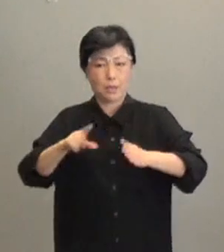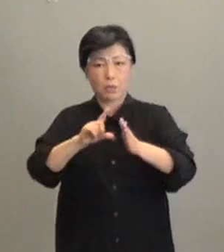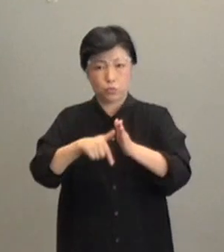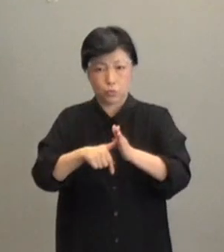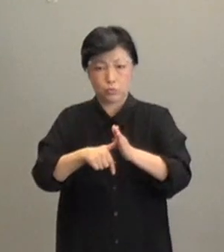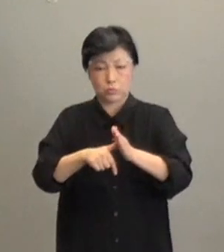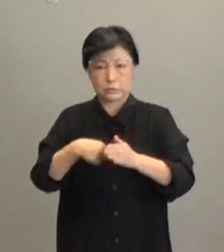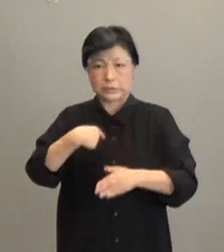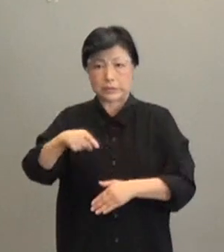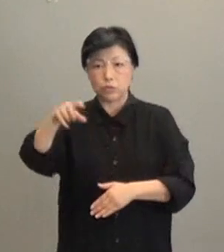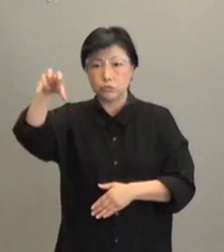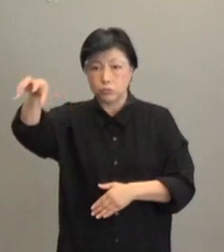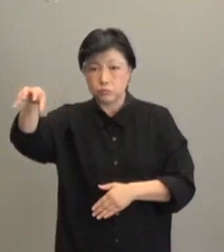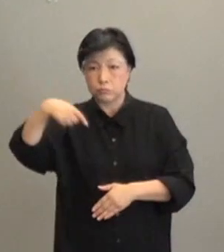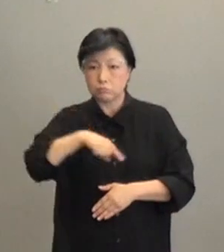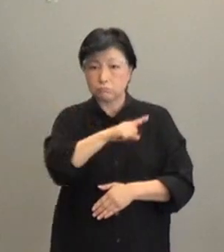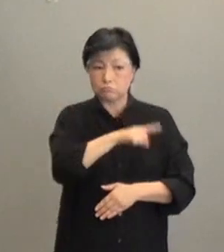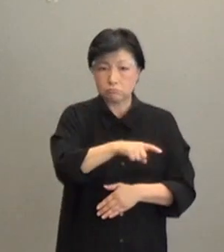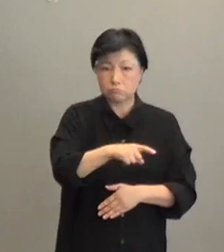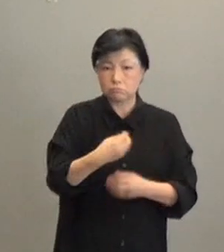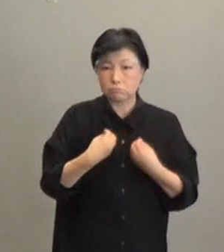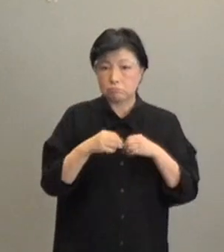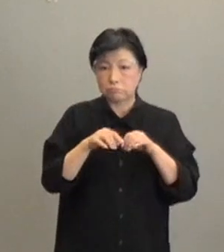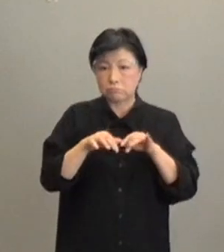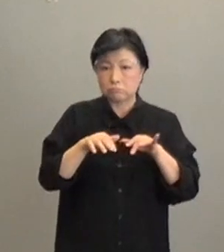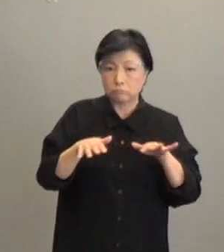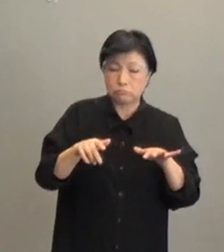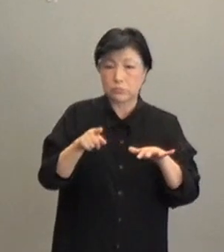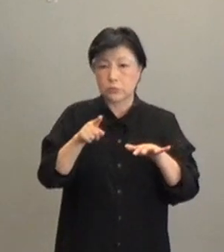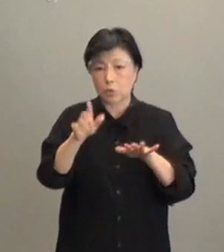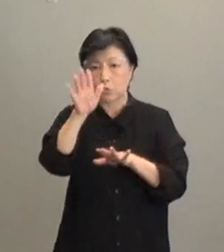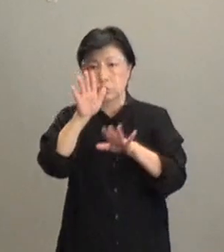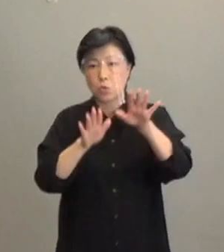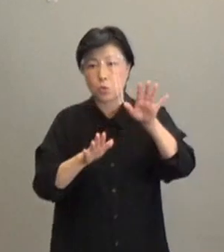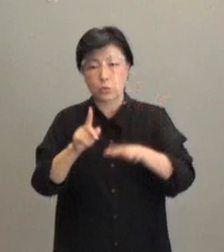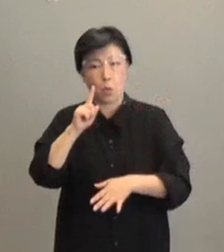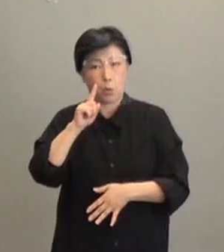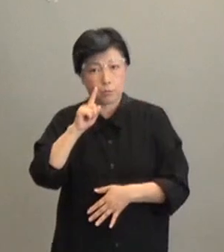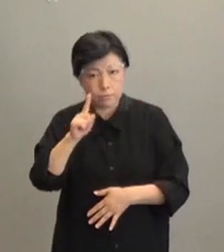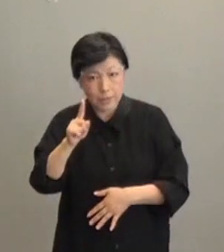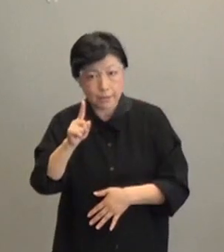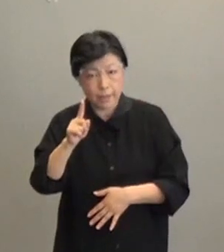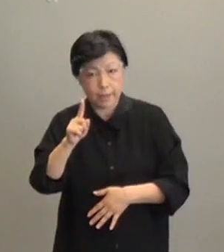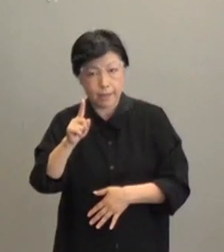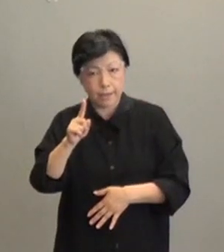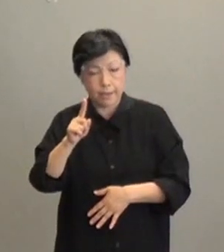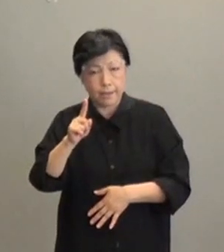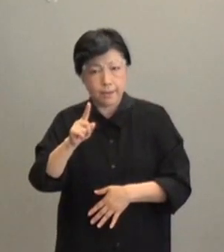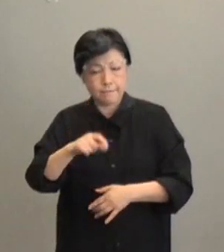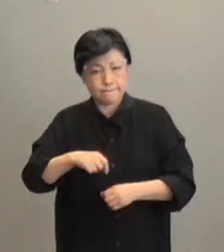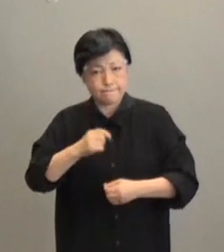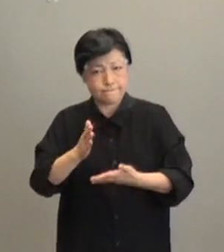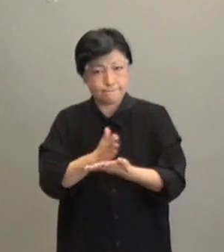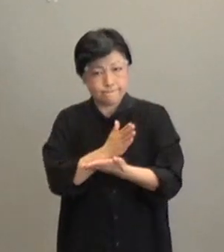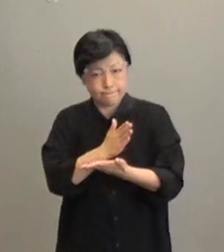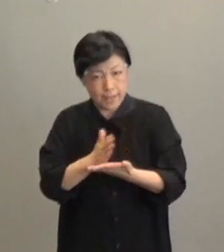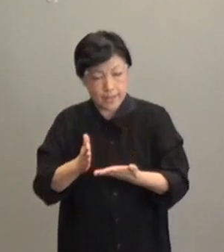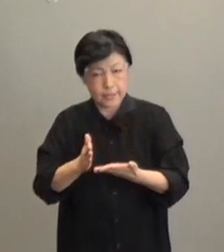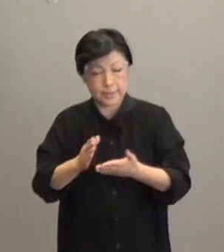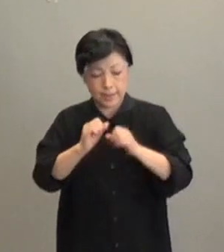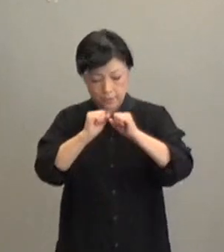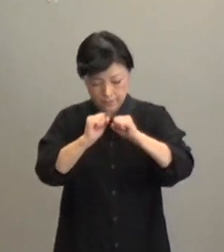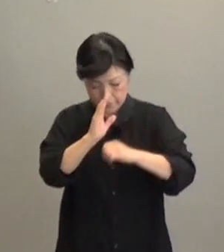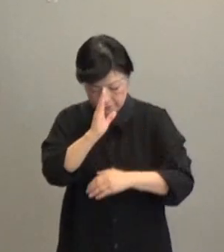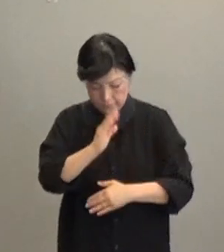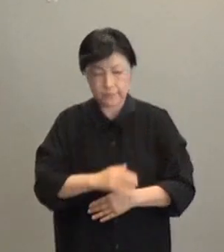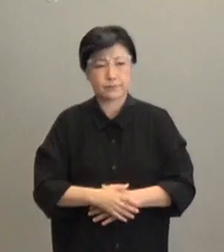予定地の感染状況はしっかりと見ていただいてですね、適切に行動判断していただければというふうに思います